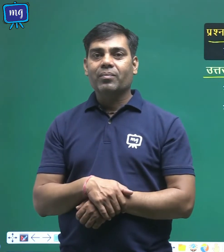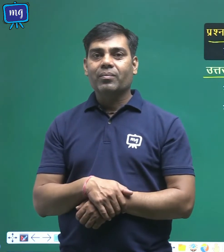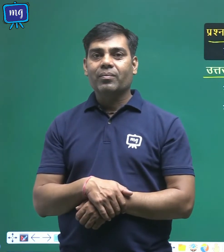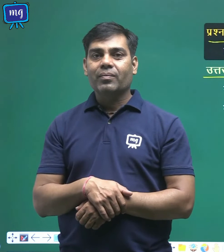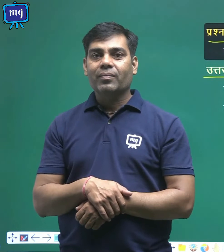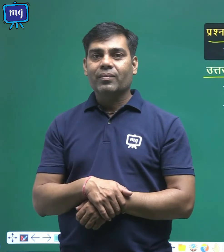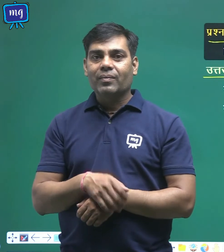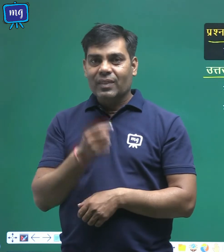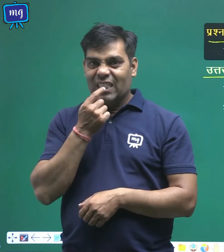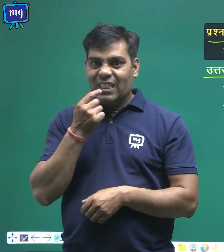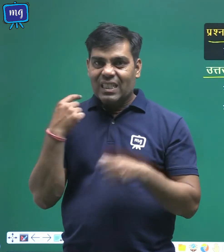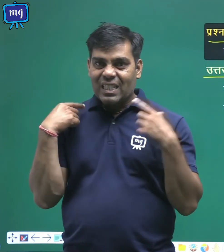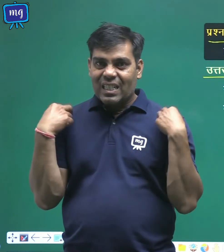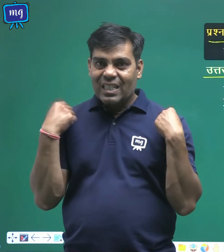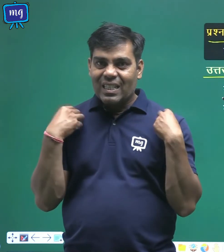गडरिये से